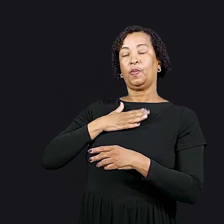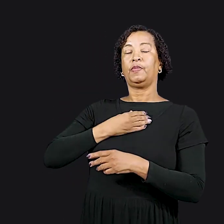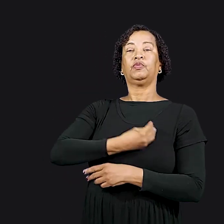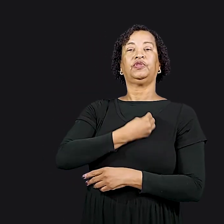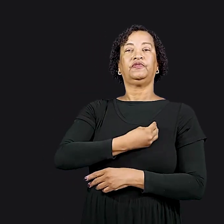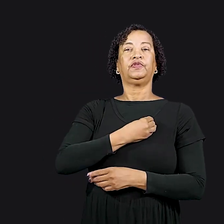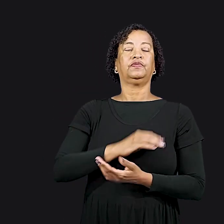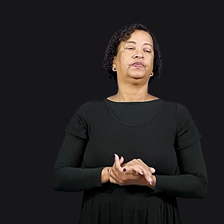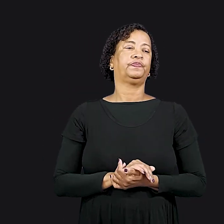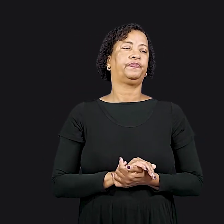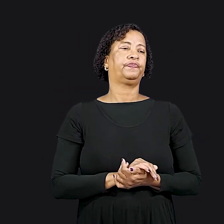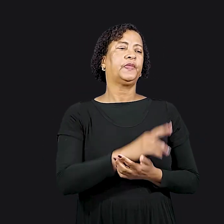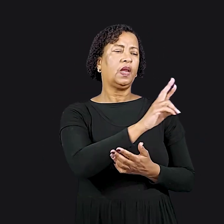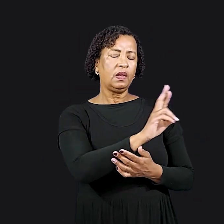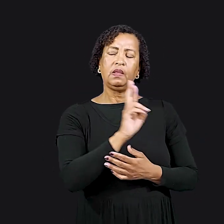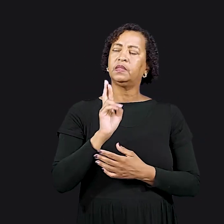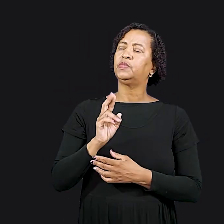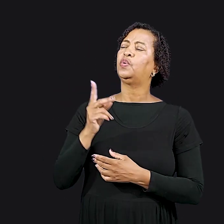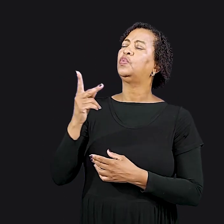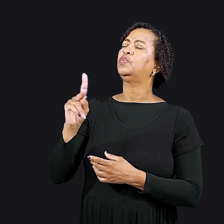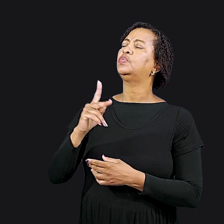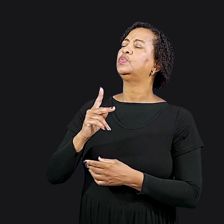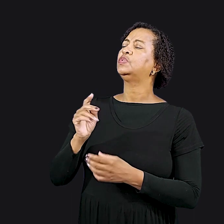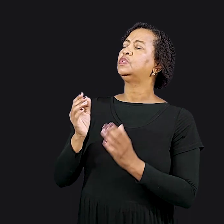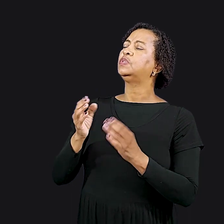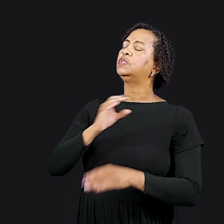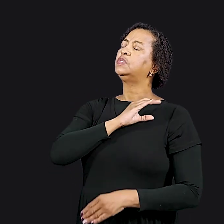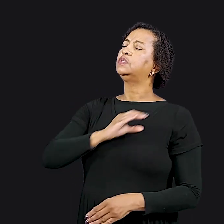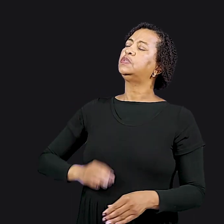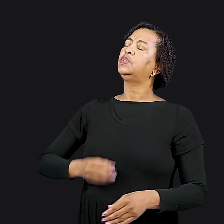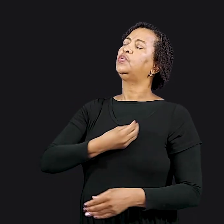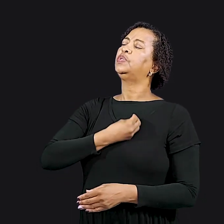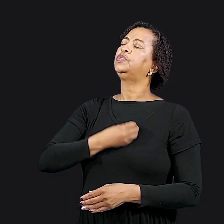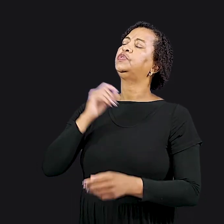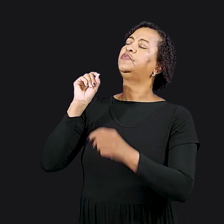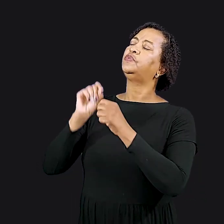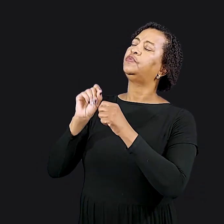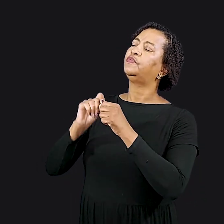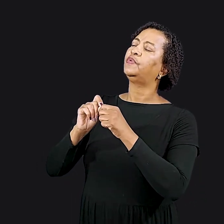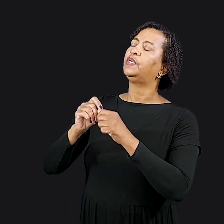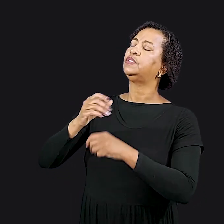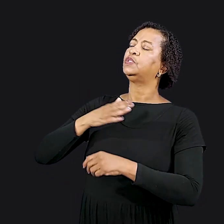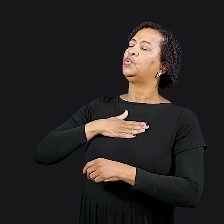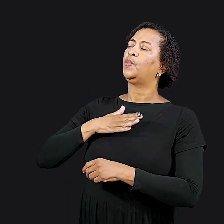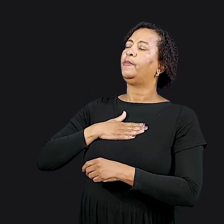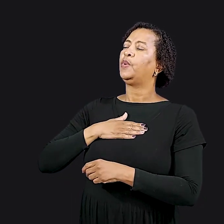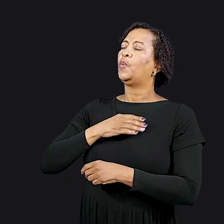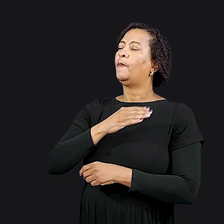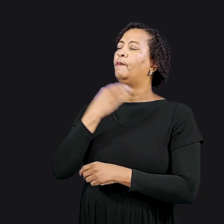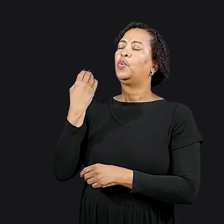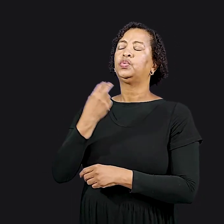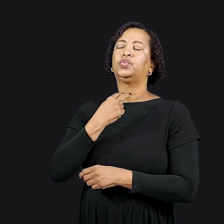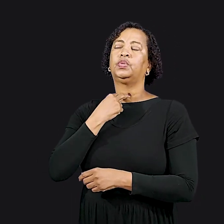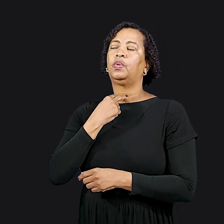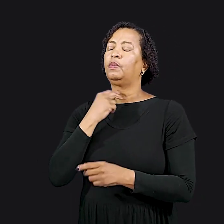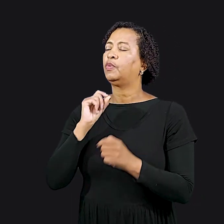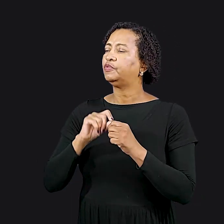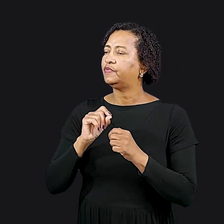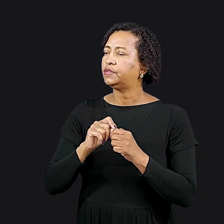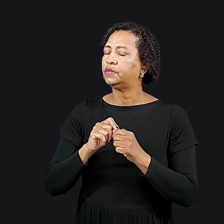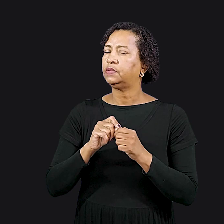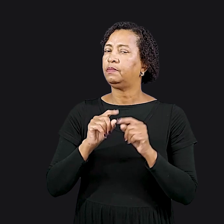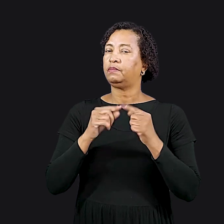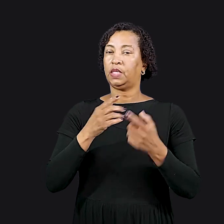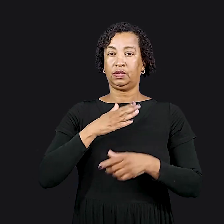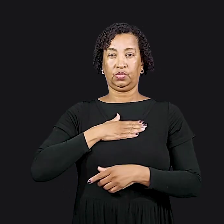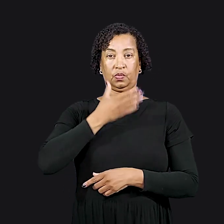respondeu: "Cristão, o que o seu Cristo vivo faz que o meu profeta morto não pode fazer, hein?"